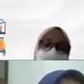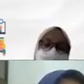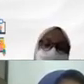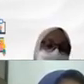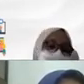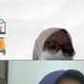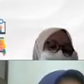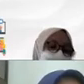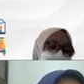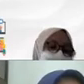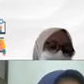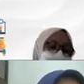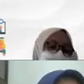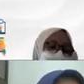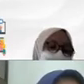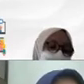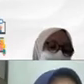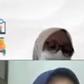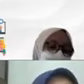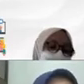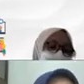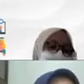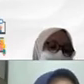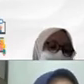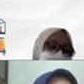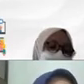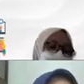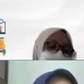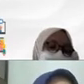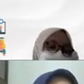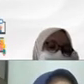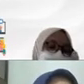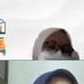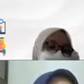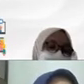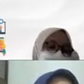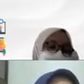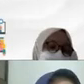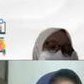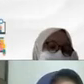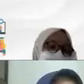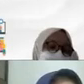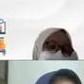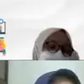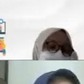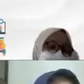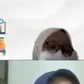keluarganya Pada saat pandemi Nah Bapak dan Ibu Jadi sebetulnya bagaimana pandemi